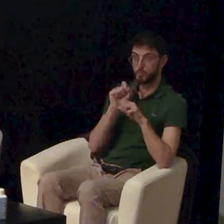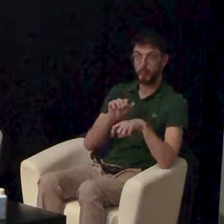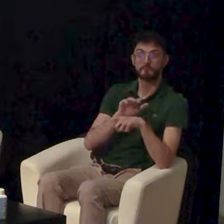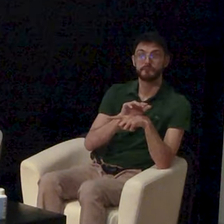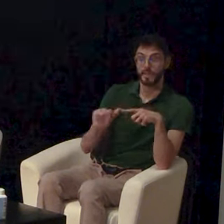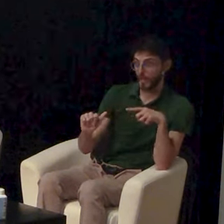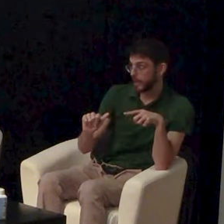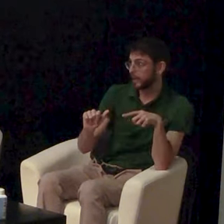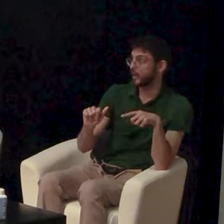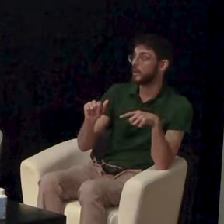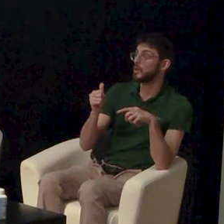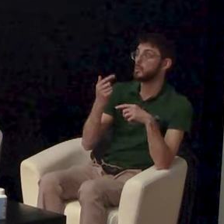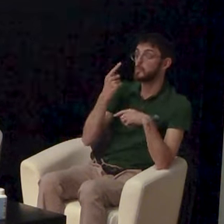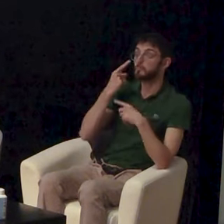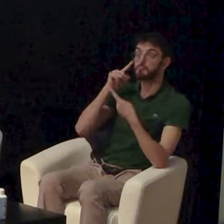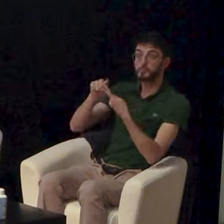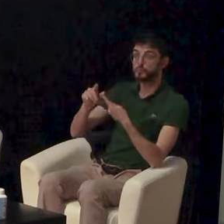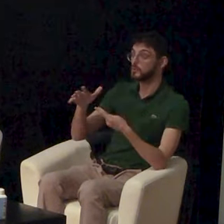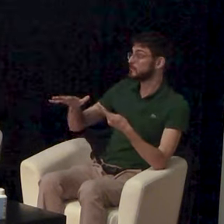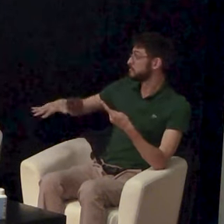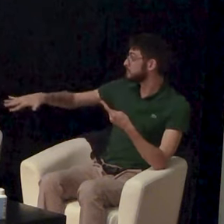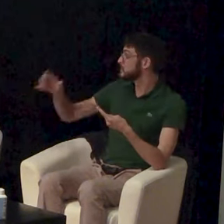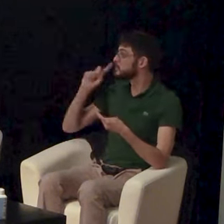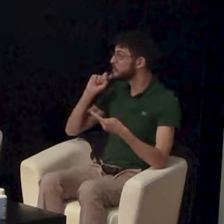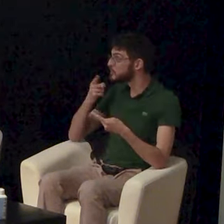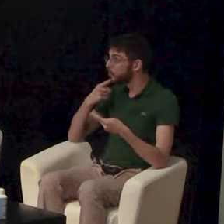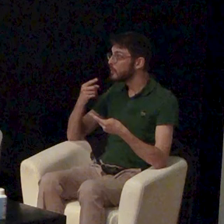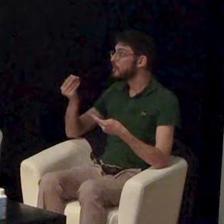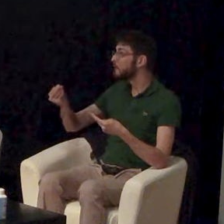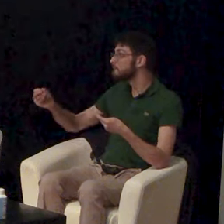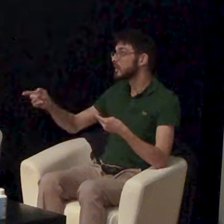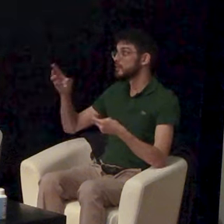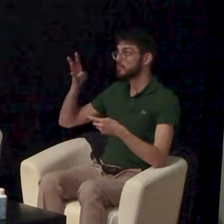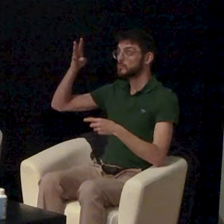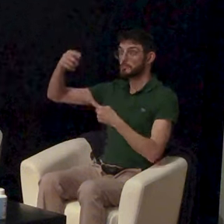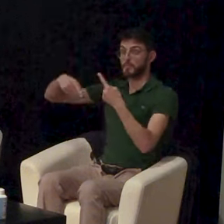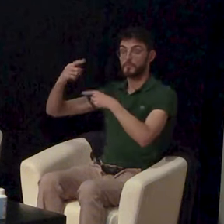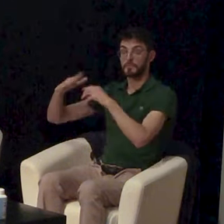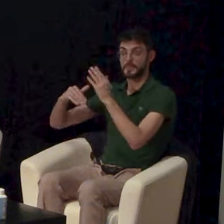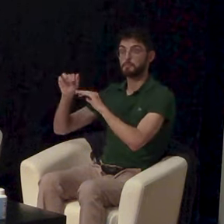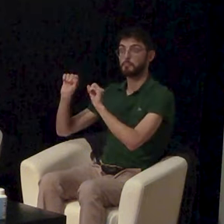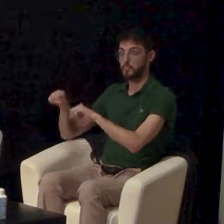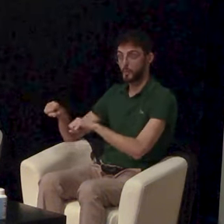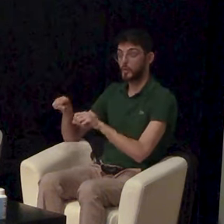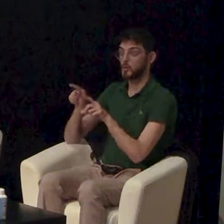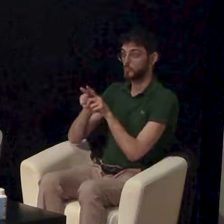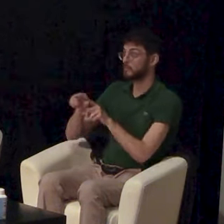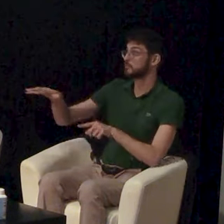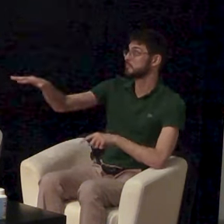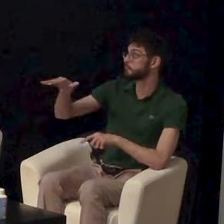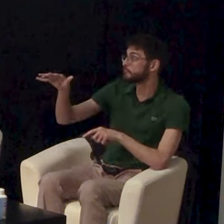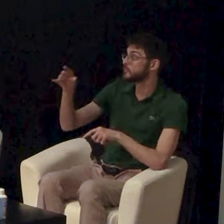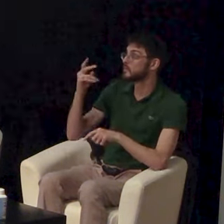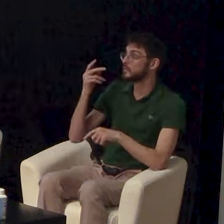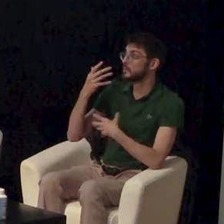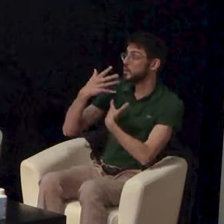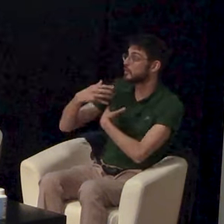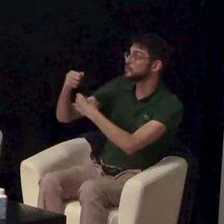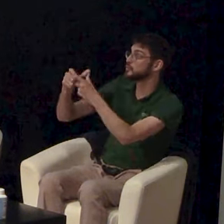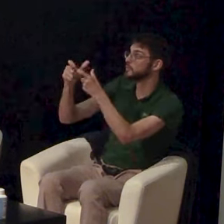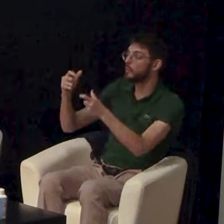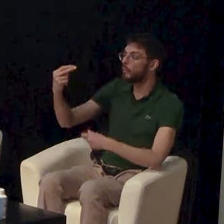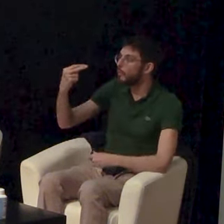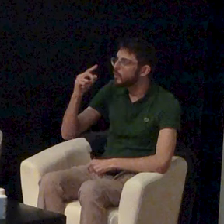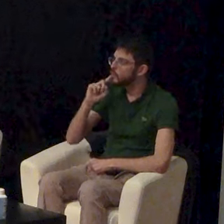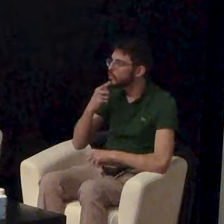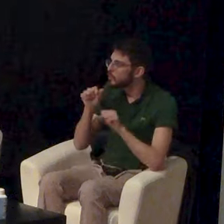important aussi, et je veux aussi diffuser le fait qu'il y a ce travail qui est fait pour essayer de motiver